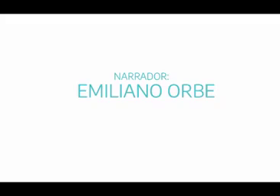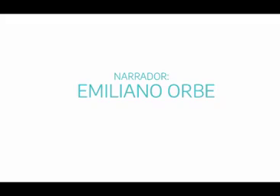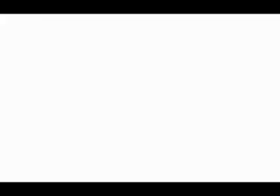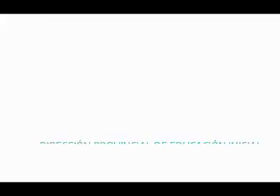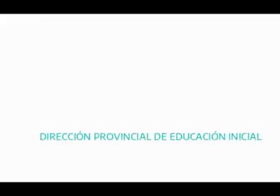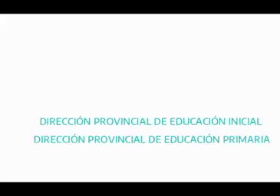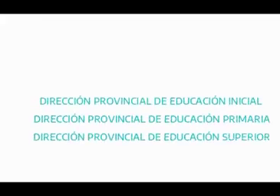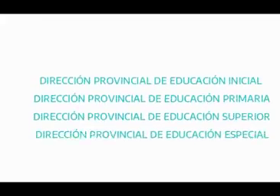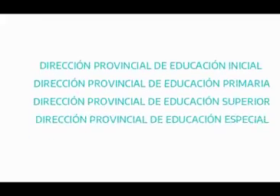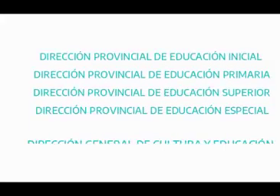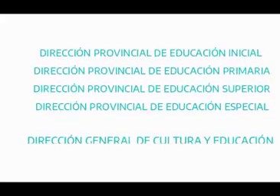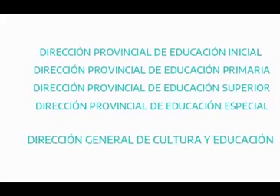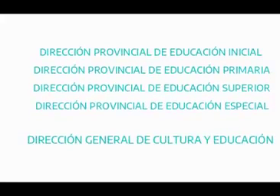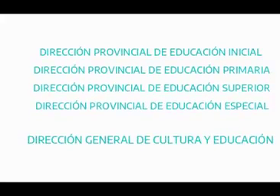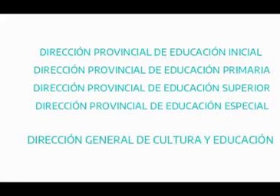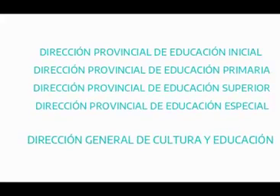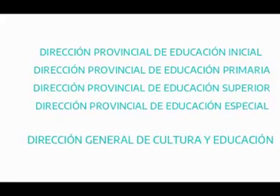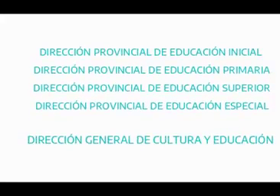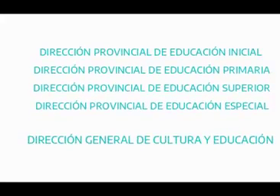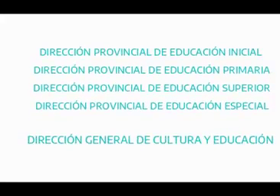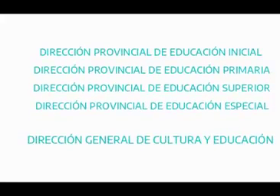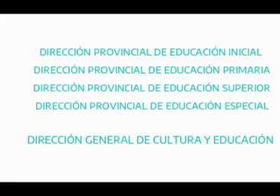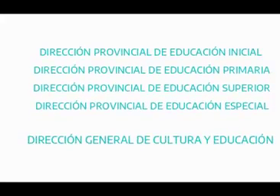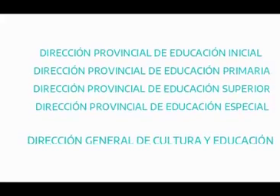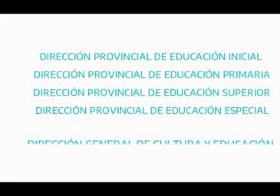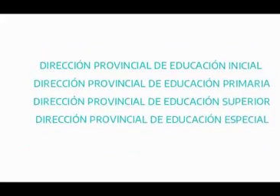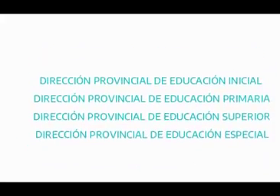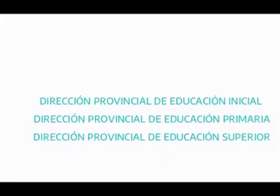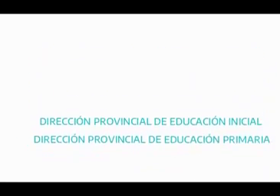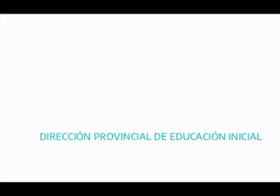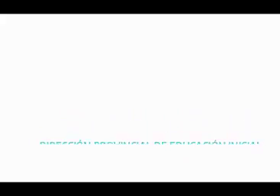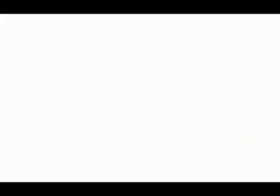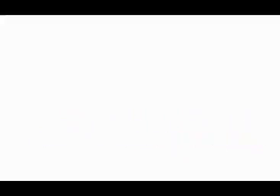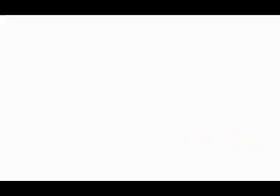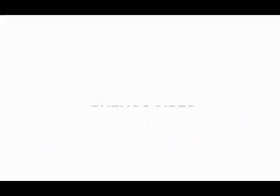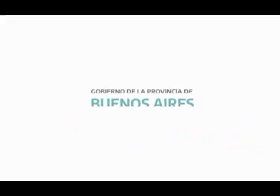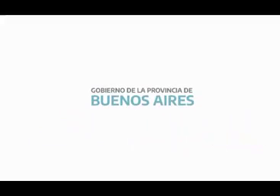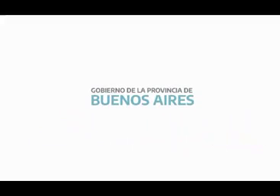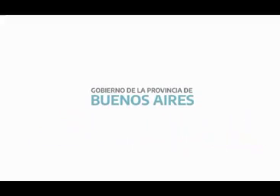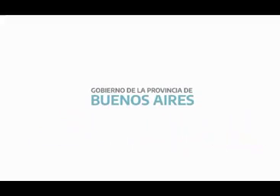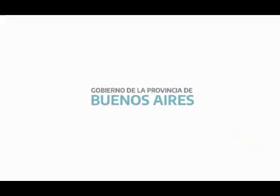Dirección General de Cultura y Educación, Gobierno de la Provincia de Buenos Aires.